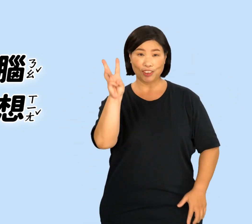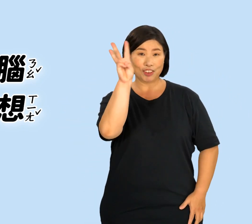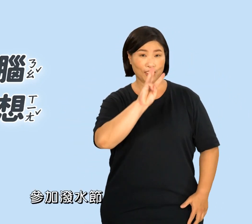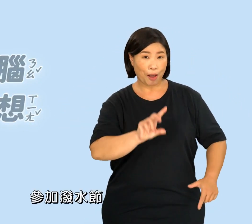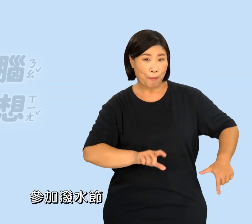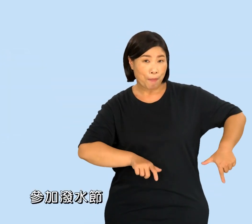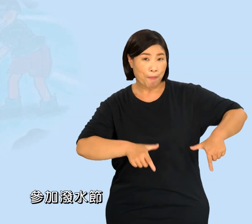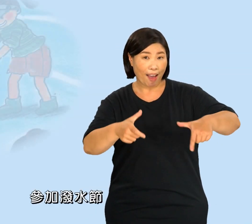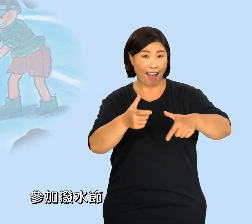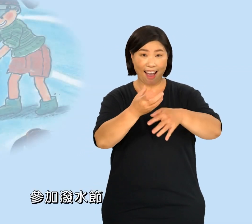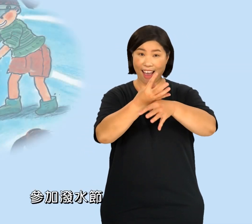参加泼水节，